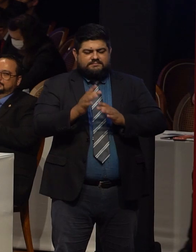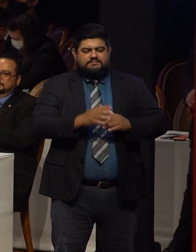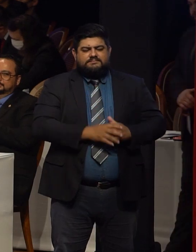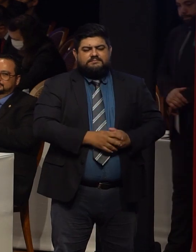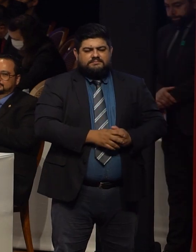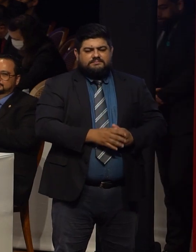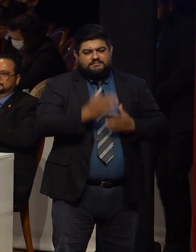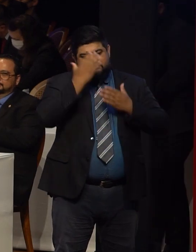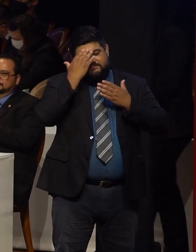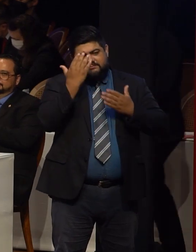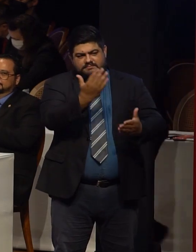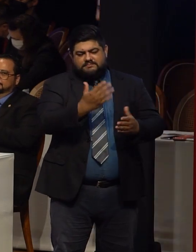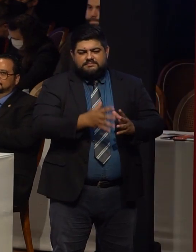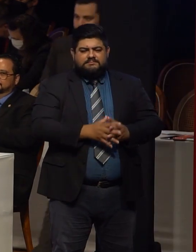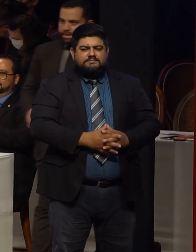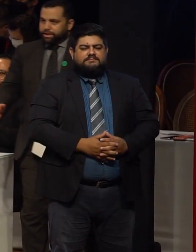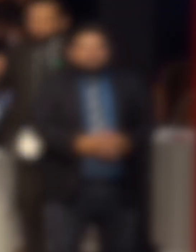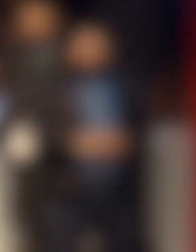Obrigado.